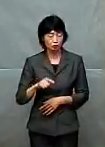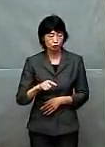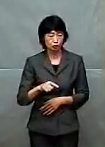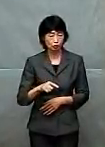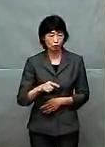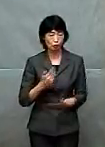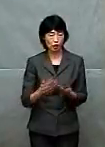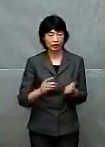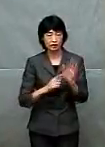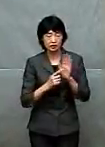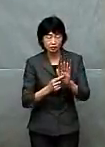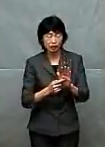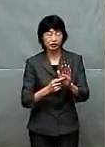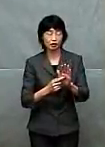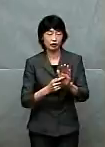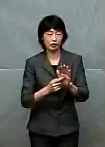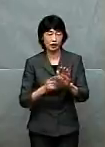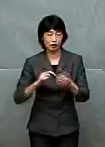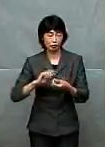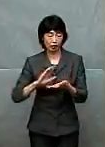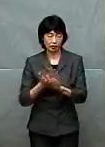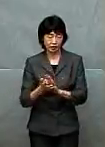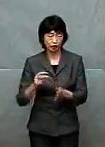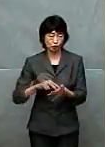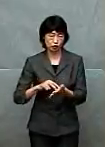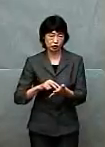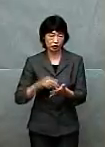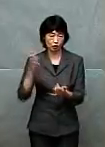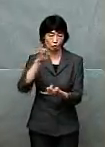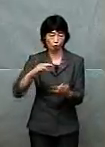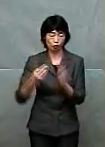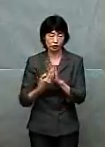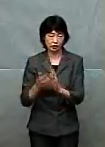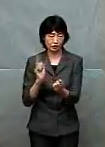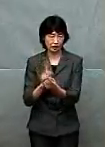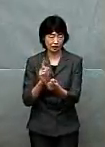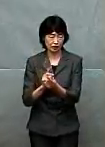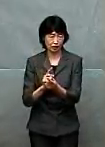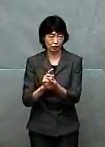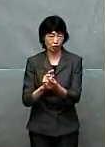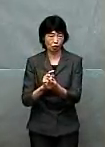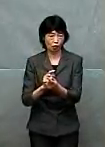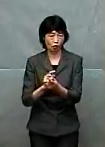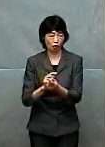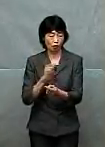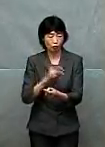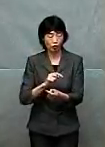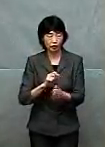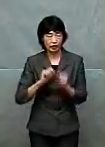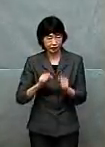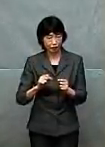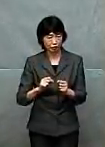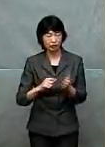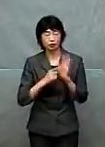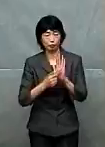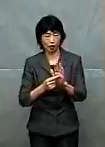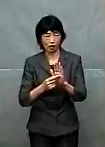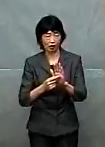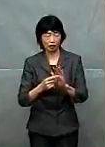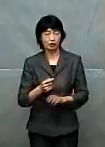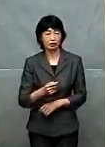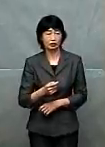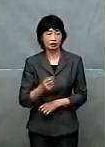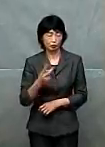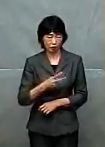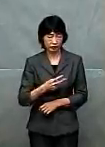で例えば県として防災対策こういうふうなのをしています、事業継続に対してサポ